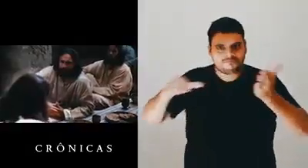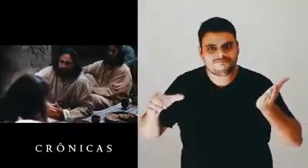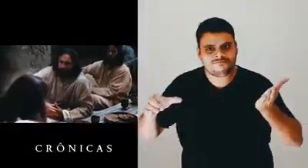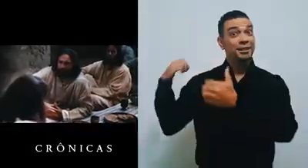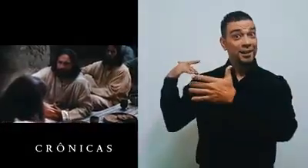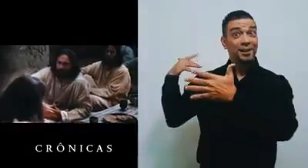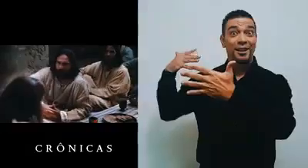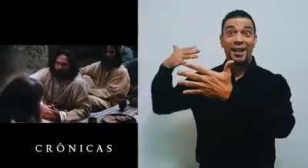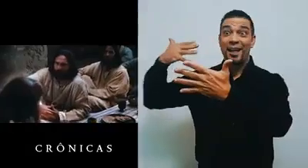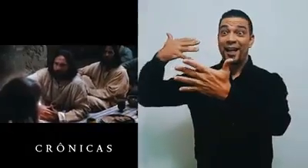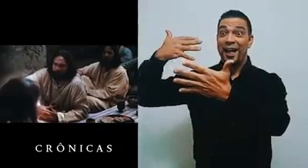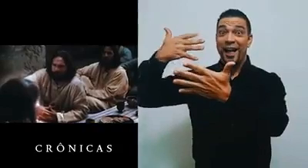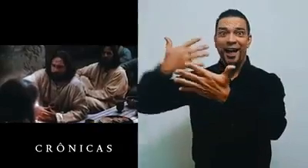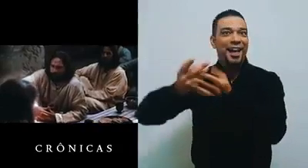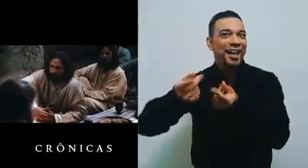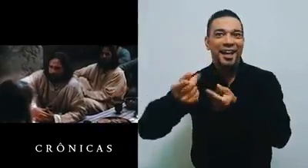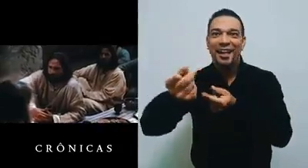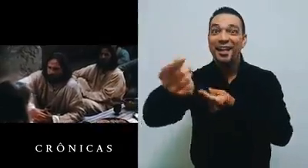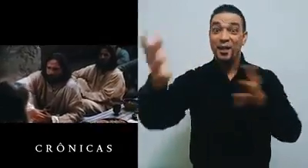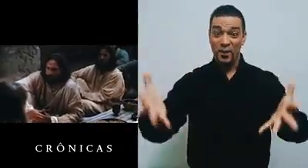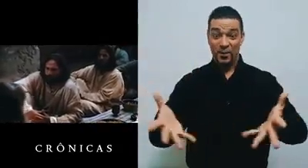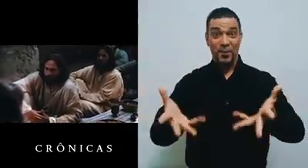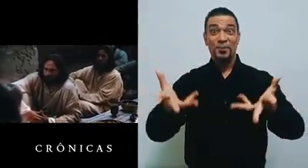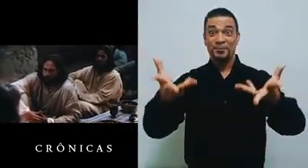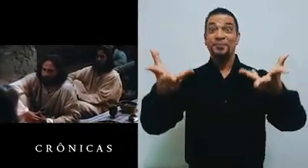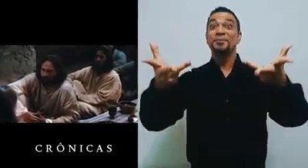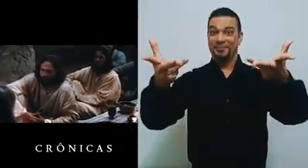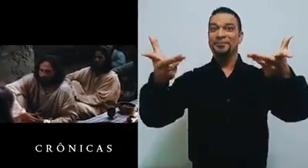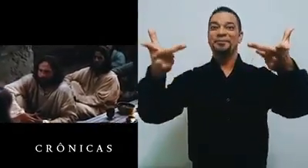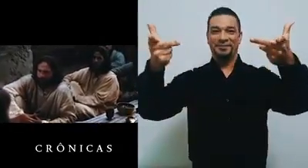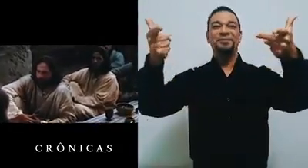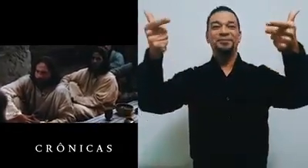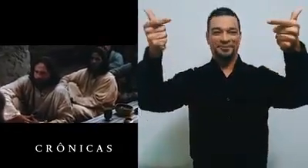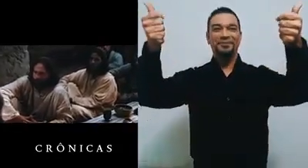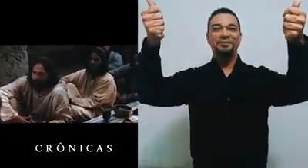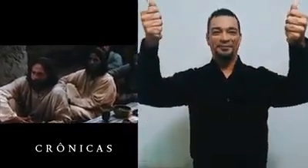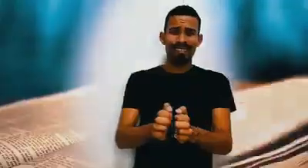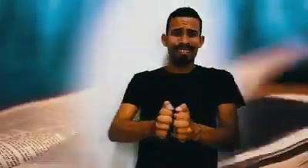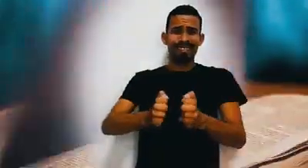Em Crônicas, ele é a história que não morrerá.